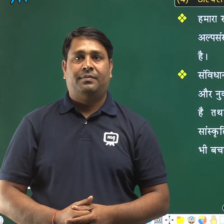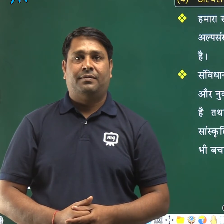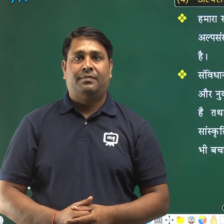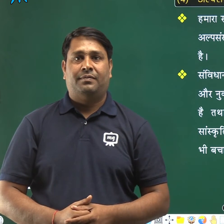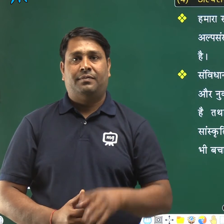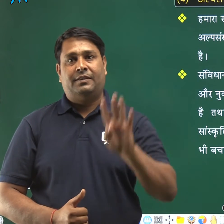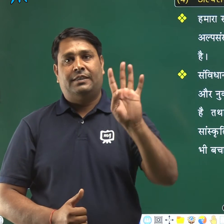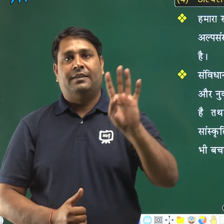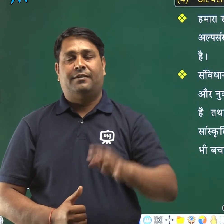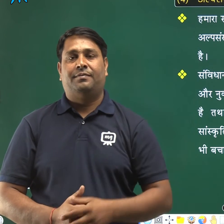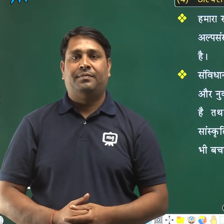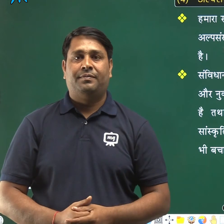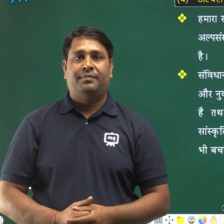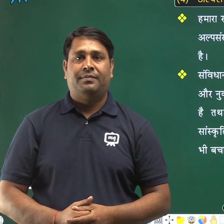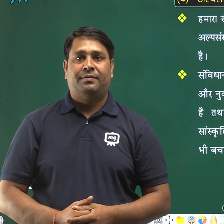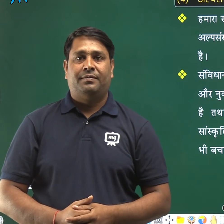4